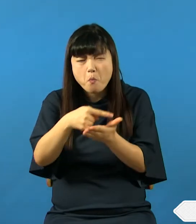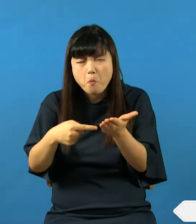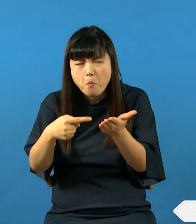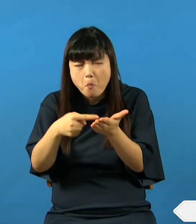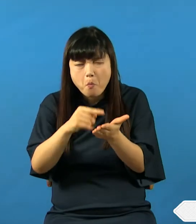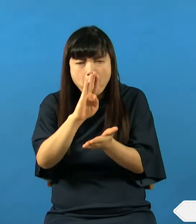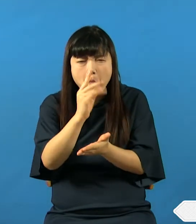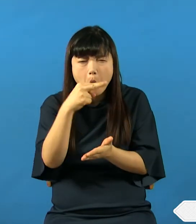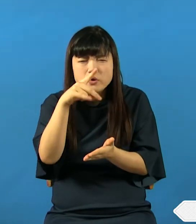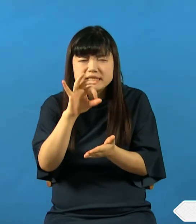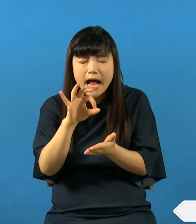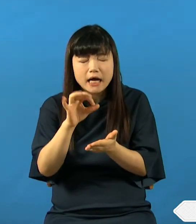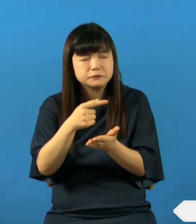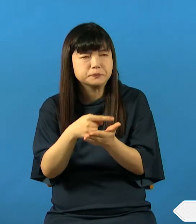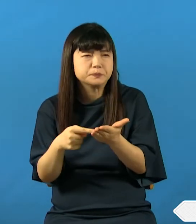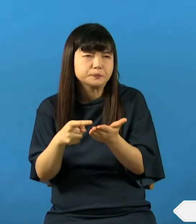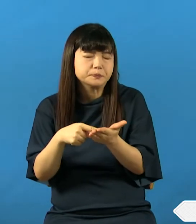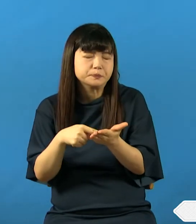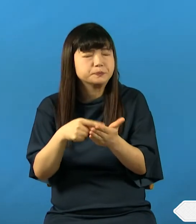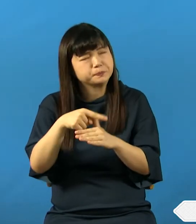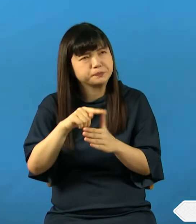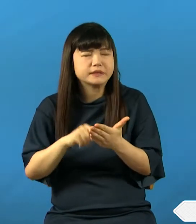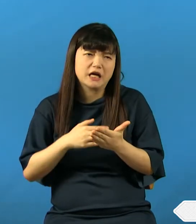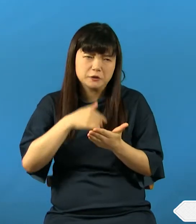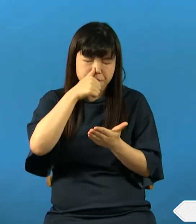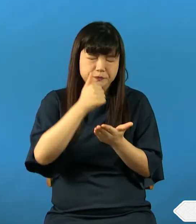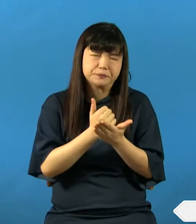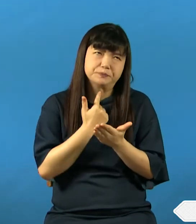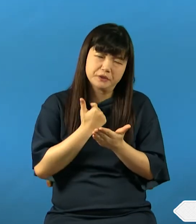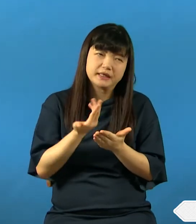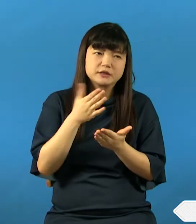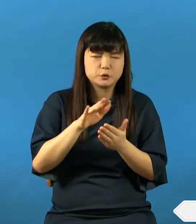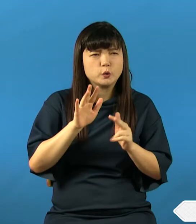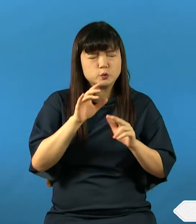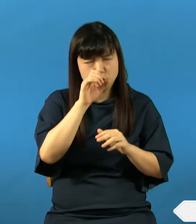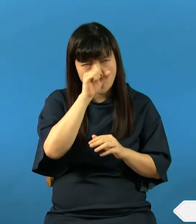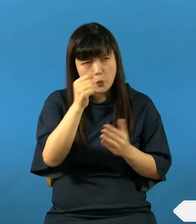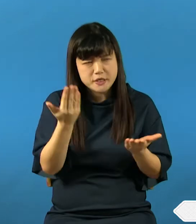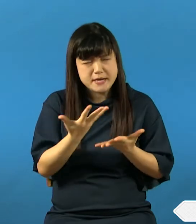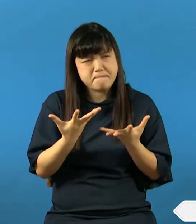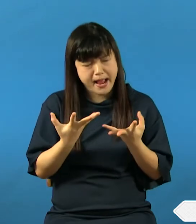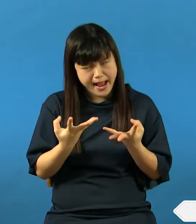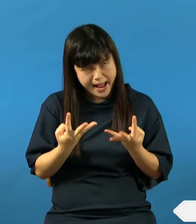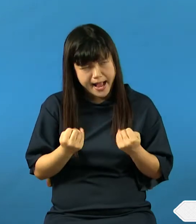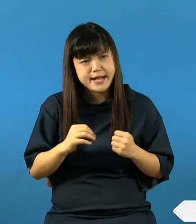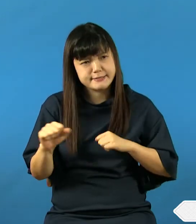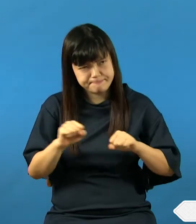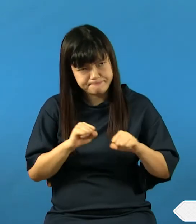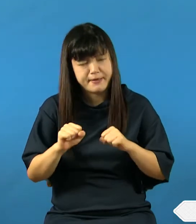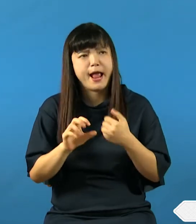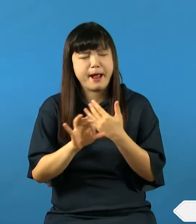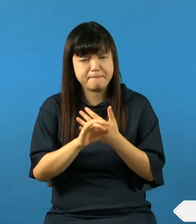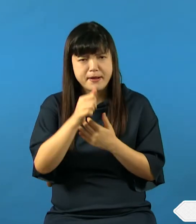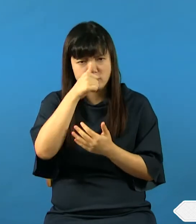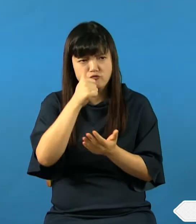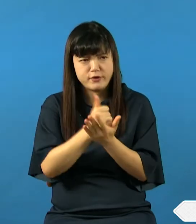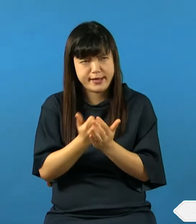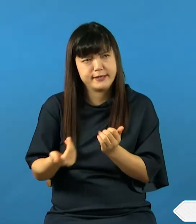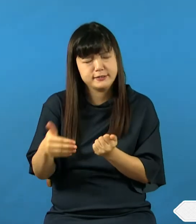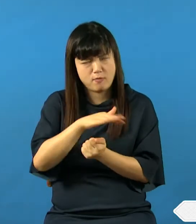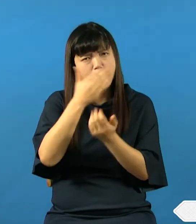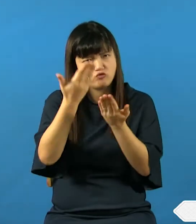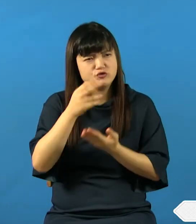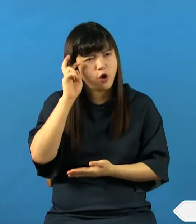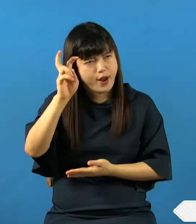또 보상 심리에 빠져 있는 사람들이 있죠. 내가 죄를 좀 지어도 그래도 좋은 일을 많이 하면 그 죄가 다